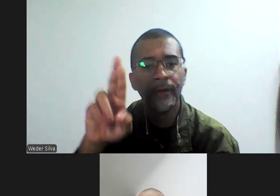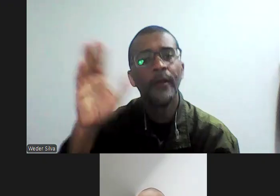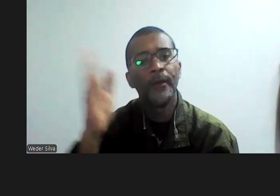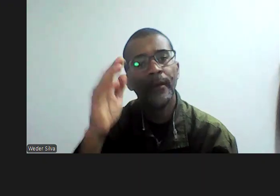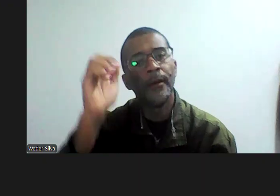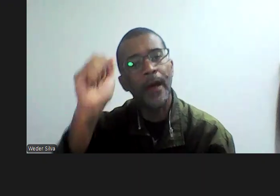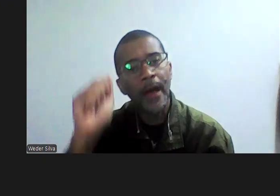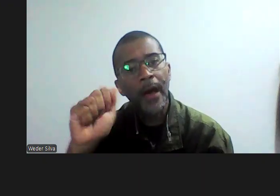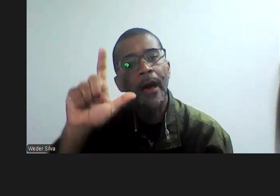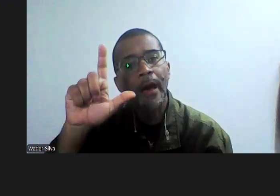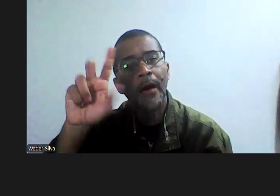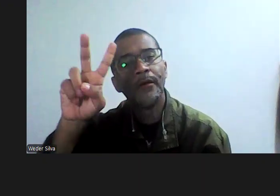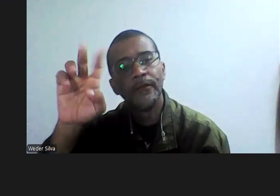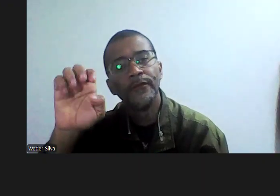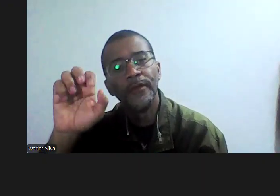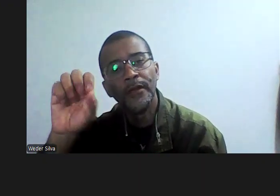Éder